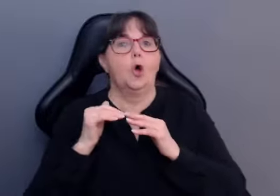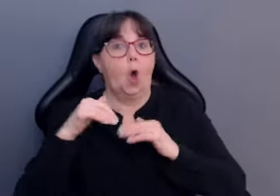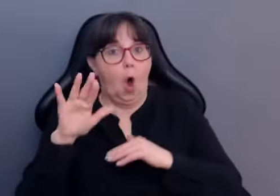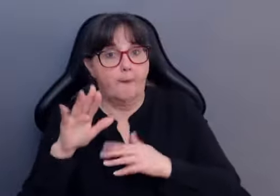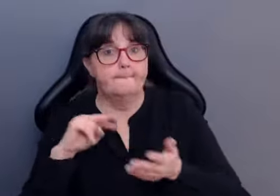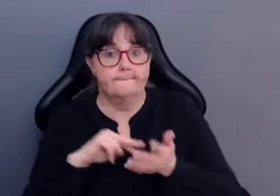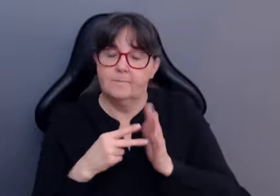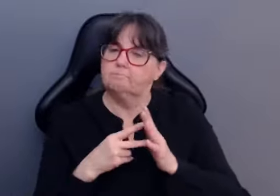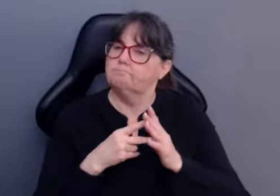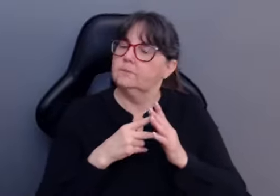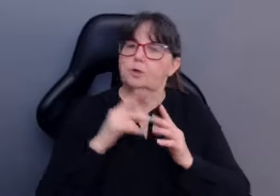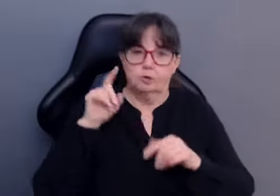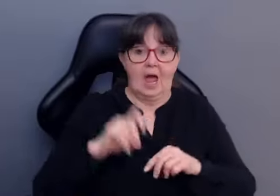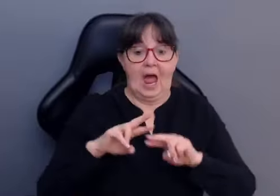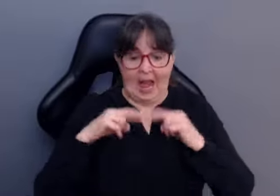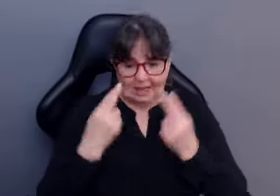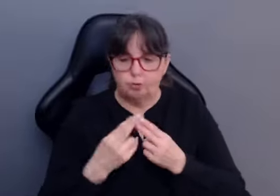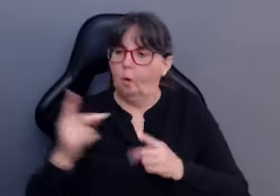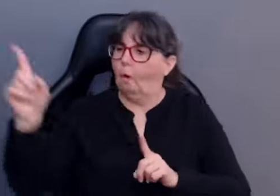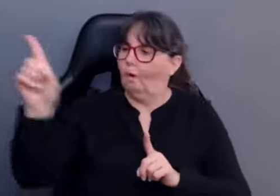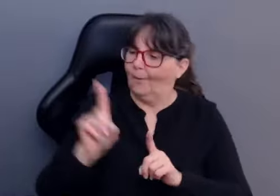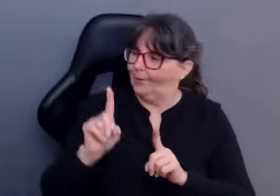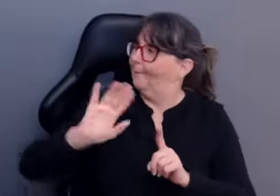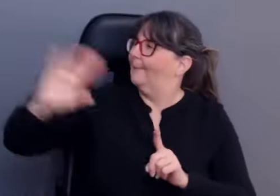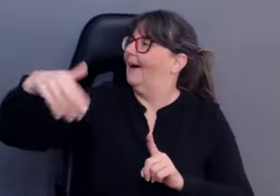être maintenu pour toute la durée de l'assemblée.